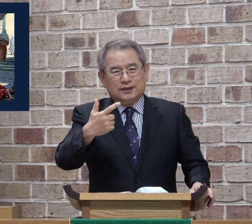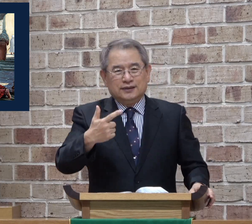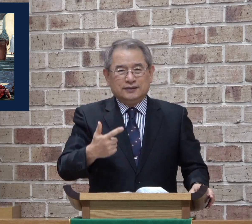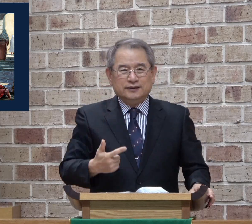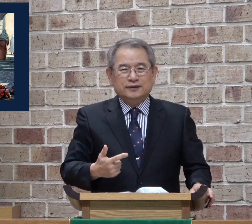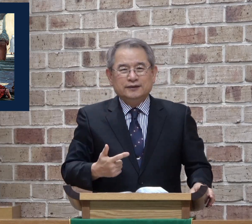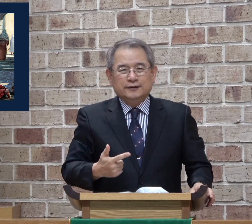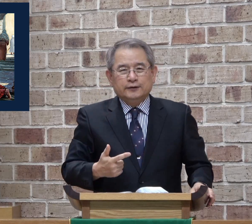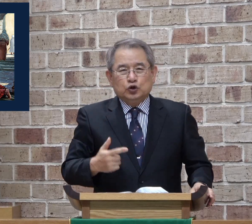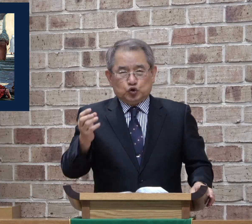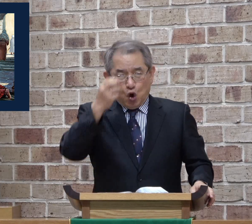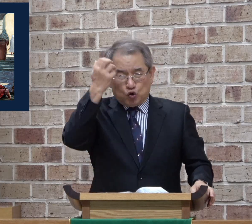우리가 잘 아는